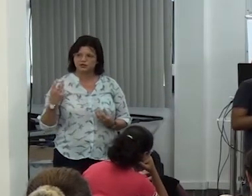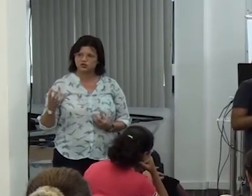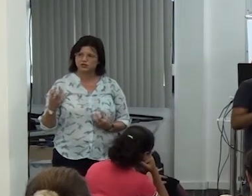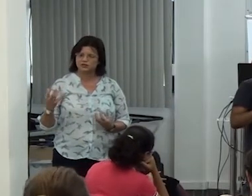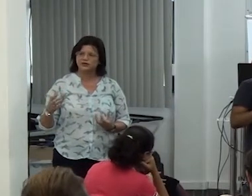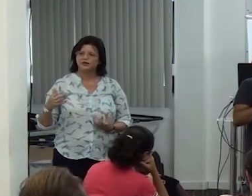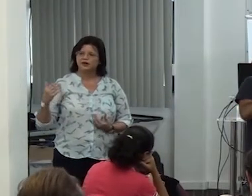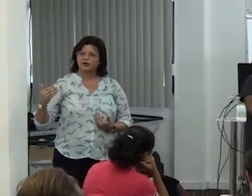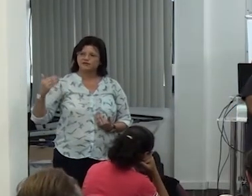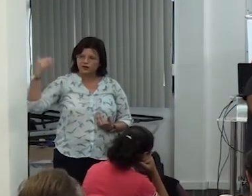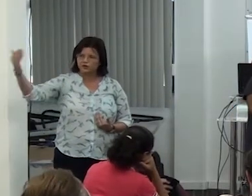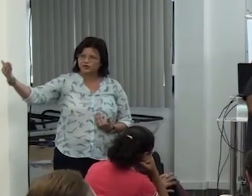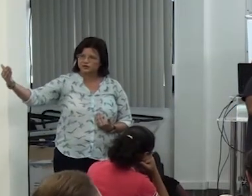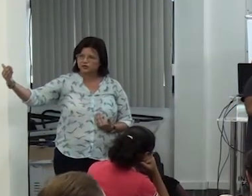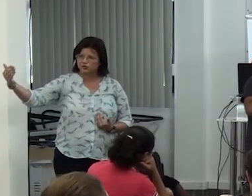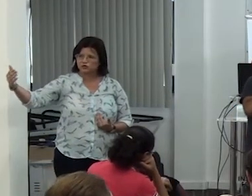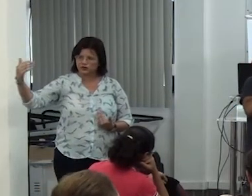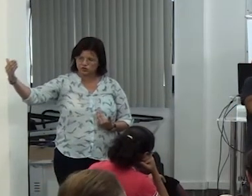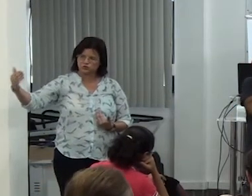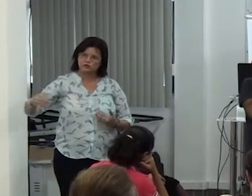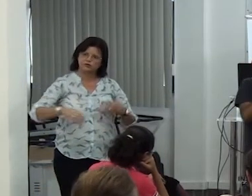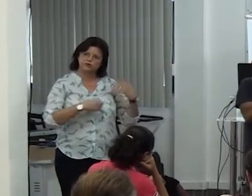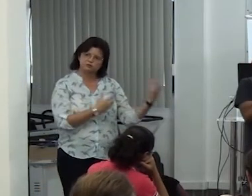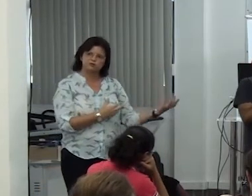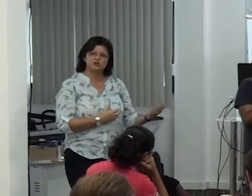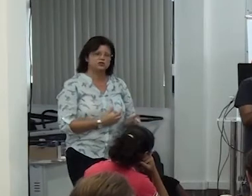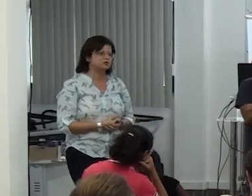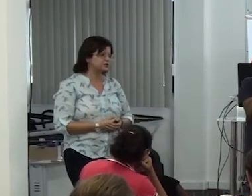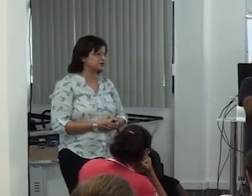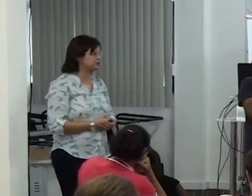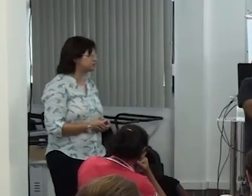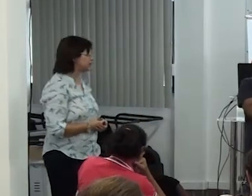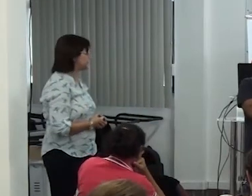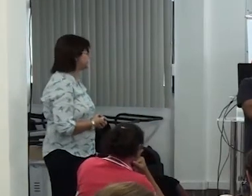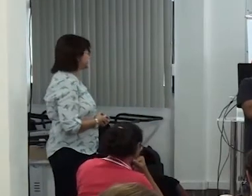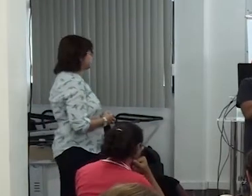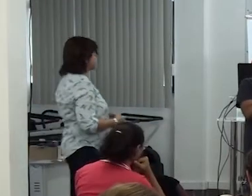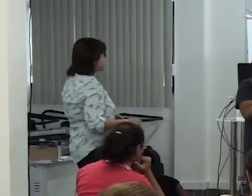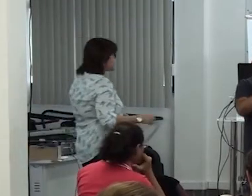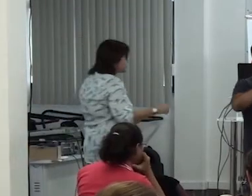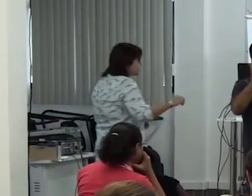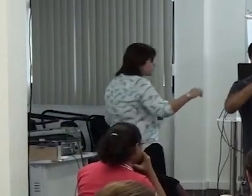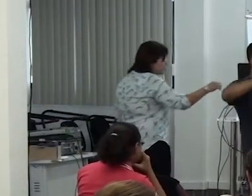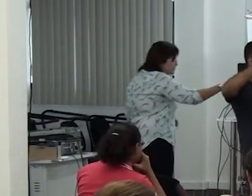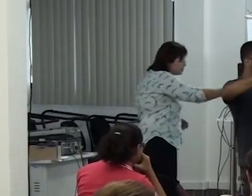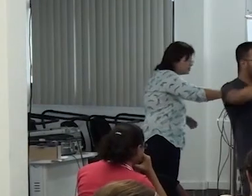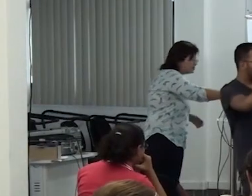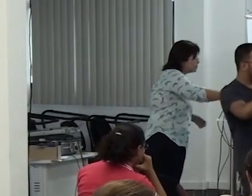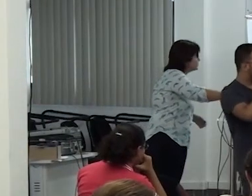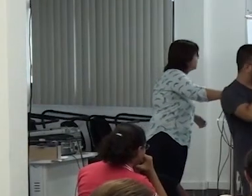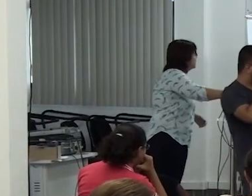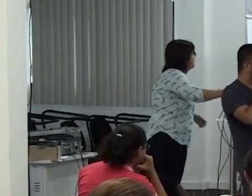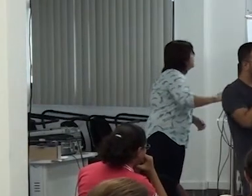porque a pesquisa valoriza a instituição, principalmente na comunidade técnica.